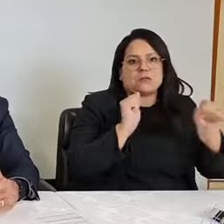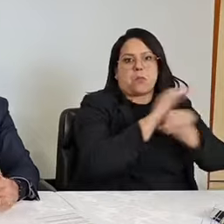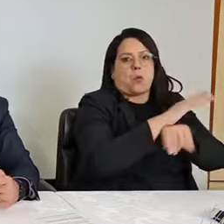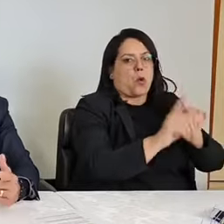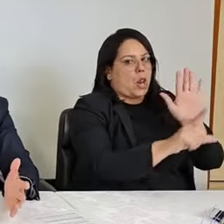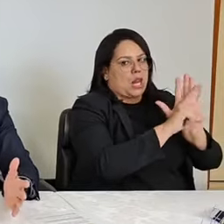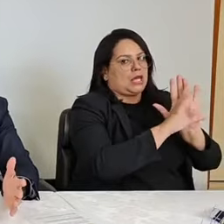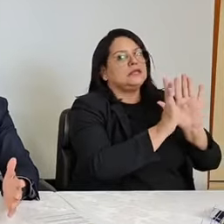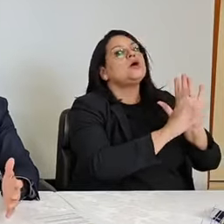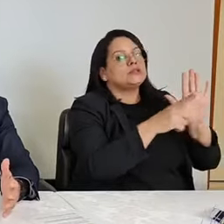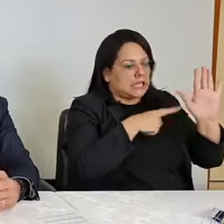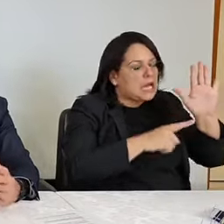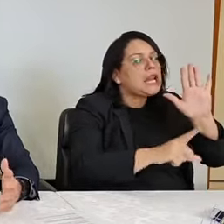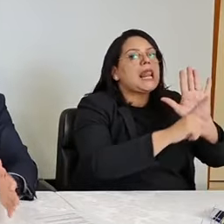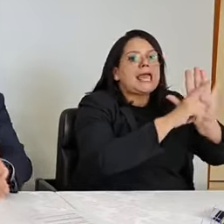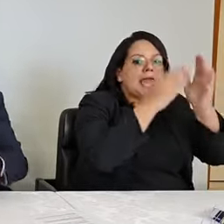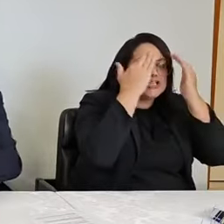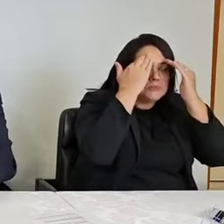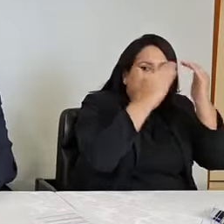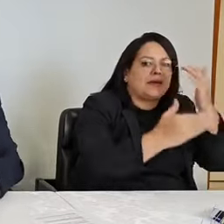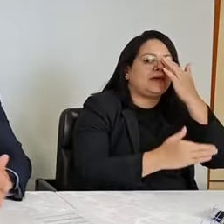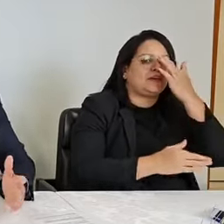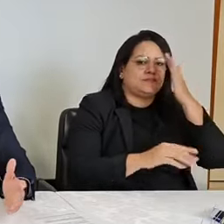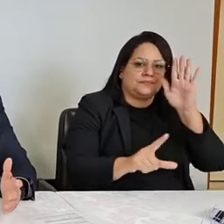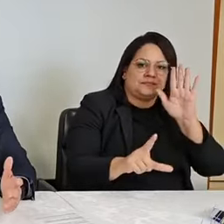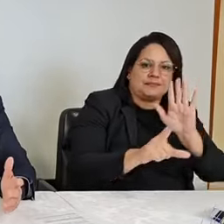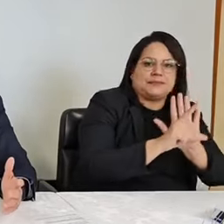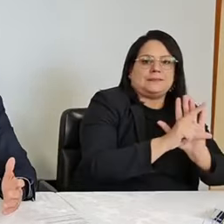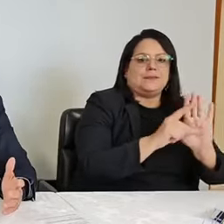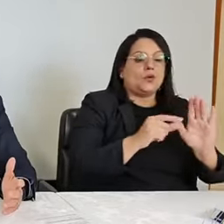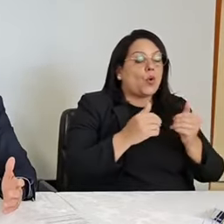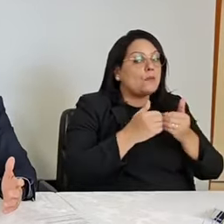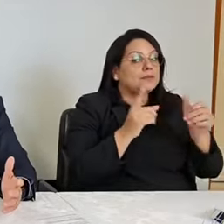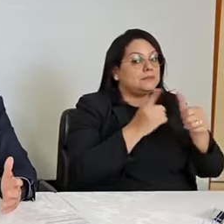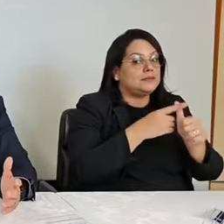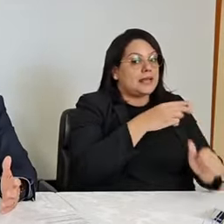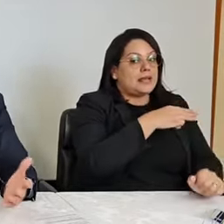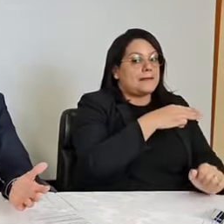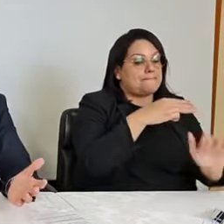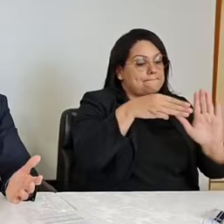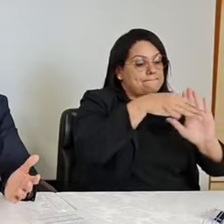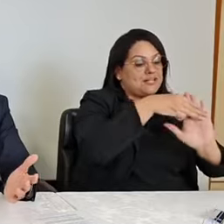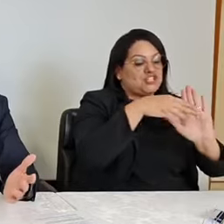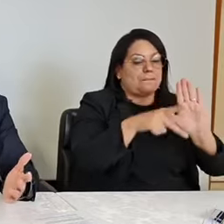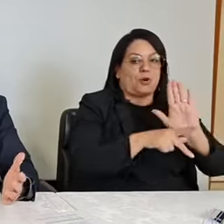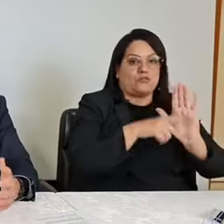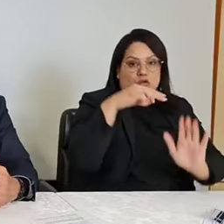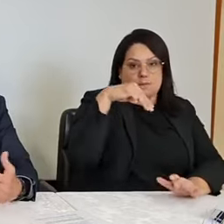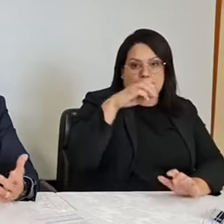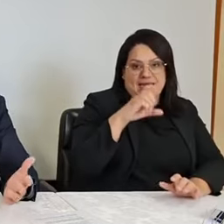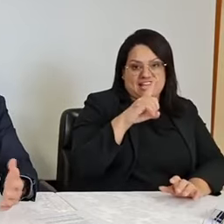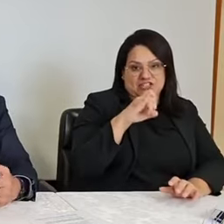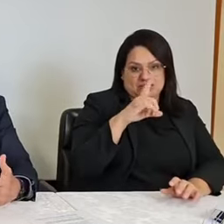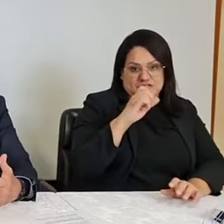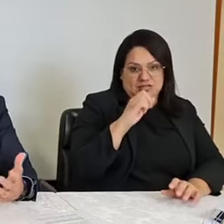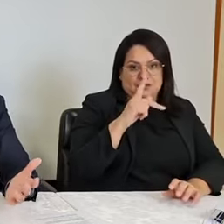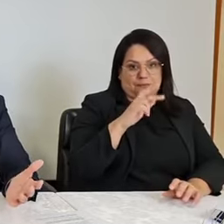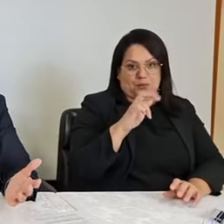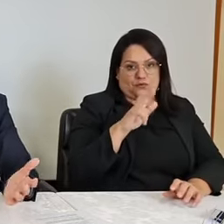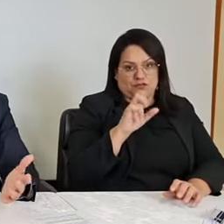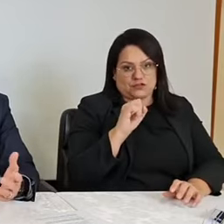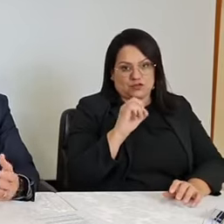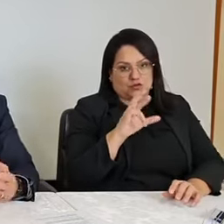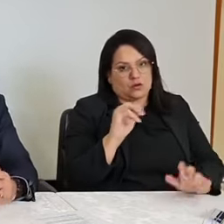autorizado por leis. Muitos começaram via medidas provisórias. Isso tudo, obviamente, é uma máquina, né, que